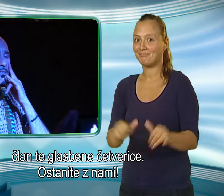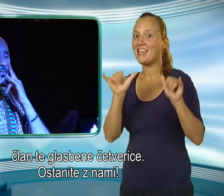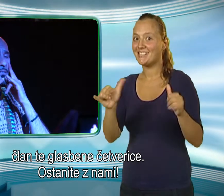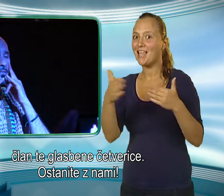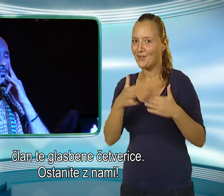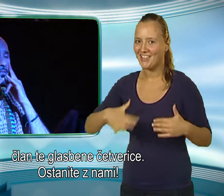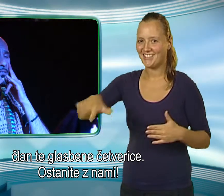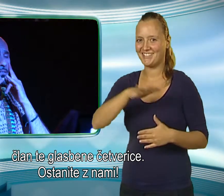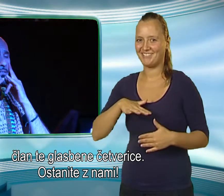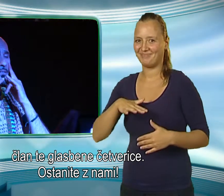Ostanite z nami.